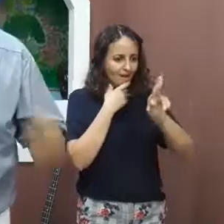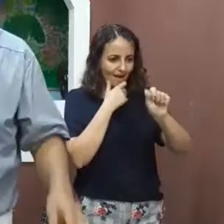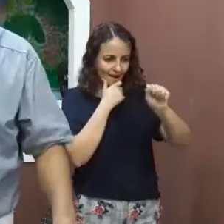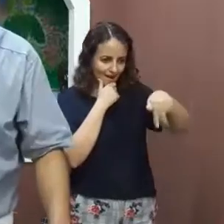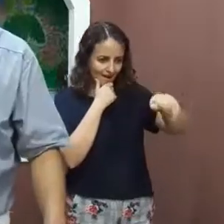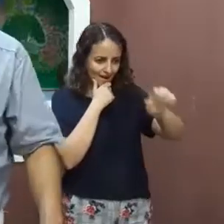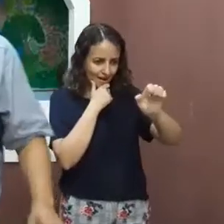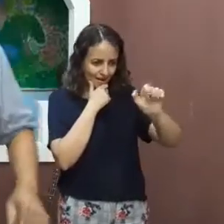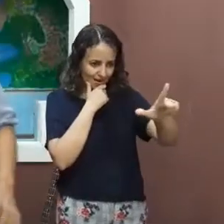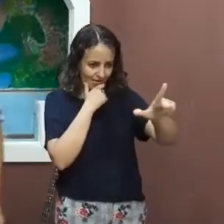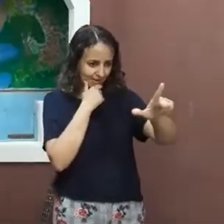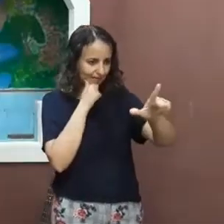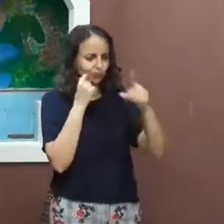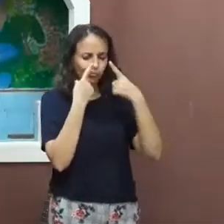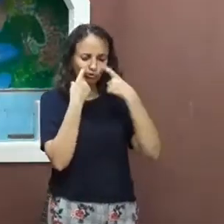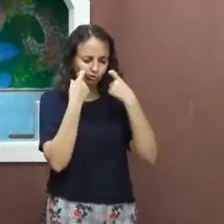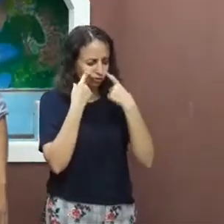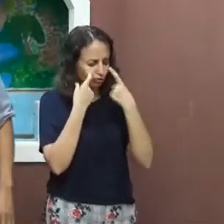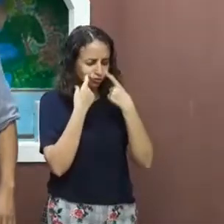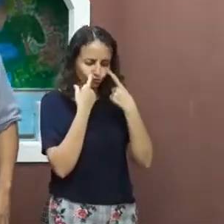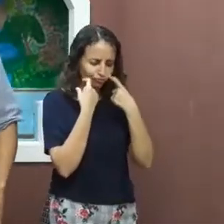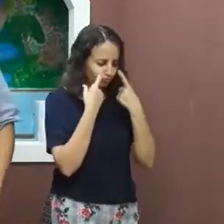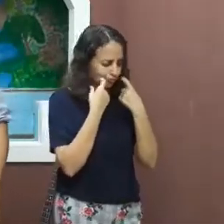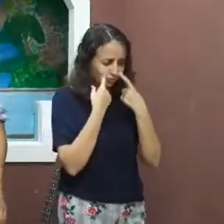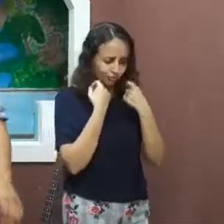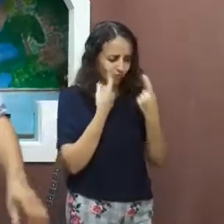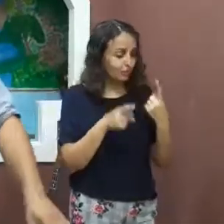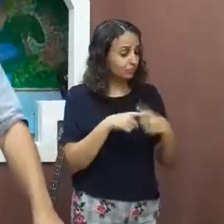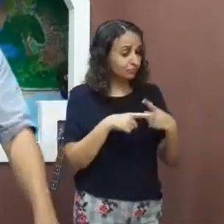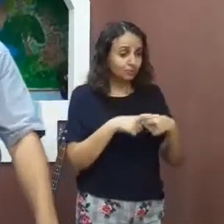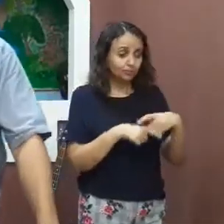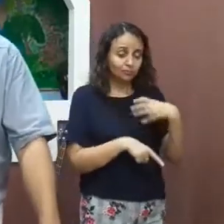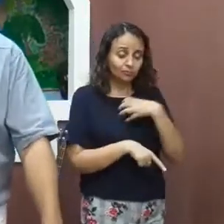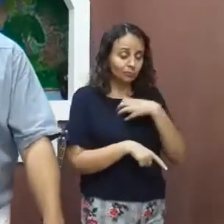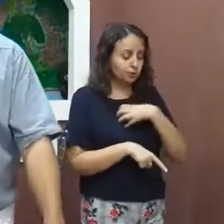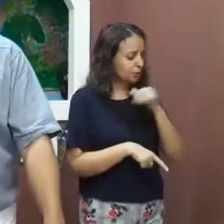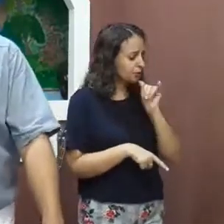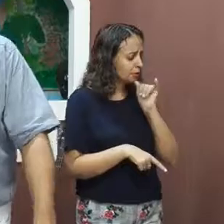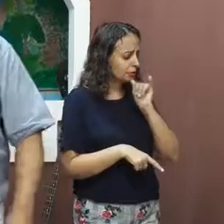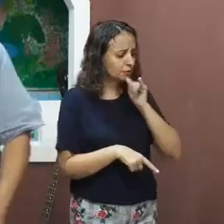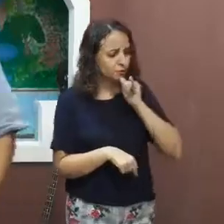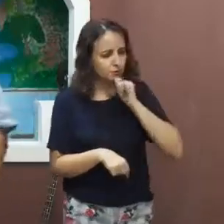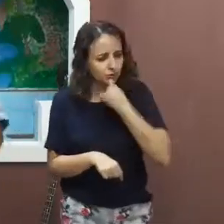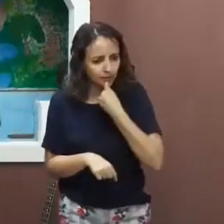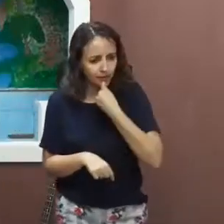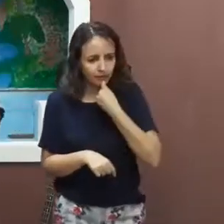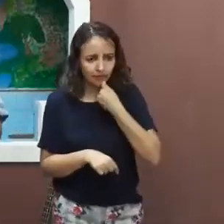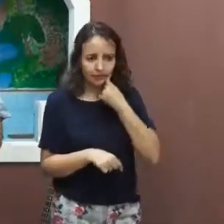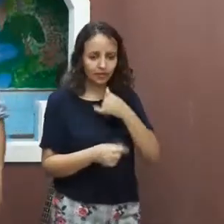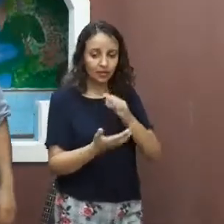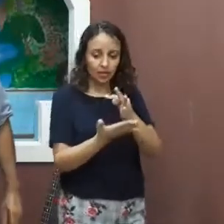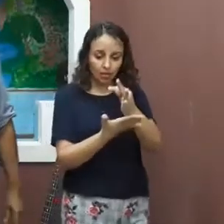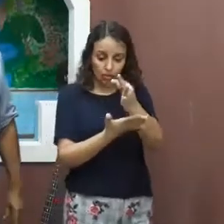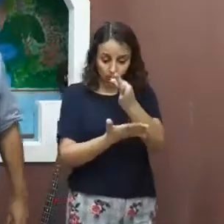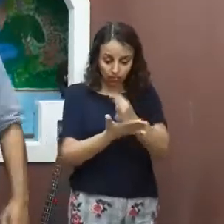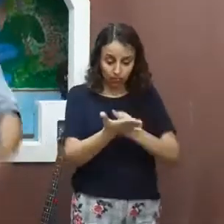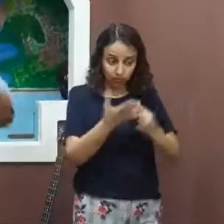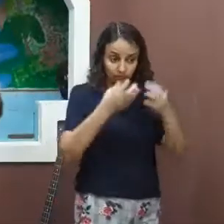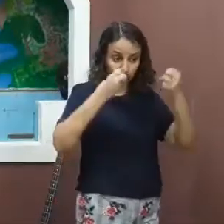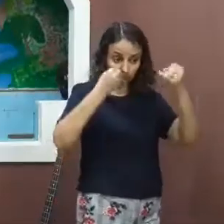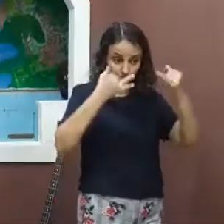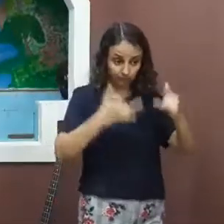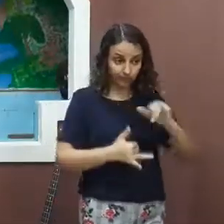filhos e recusa ser consolada, porque já não existem. Esse texto, ele foi tirado de Jeremias, capítulo